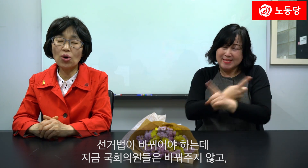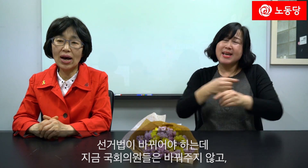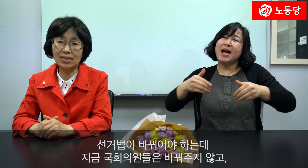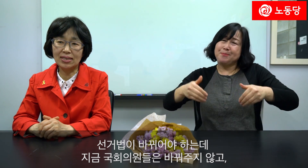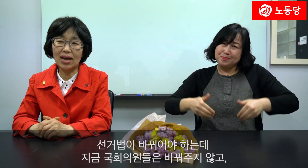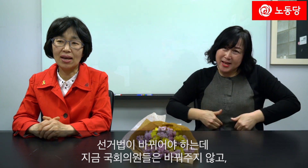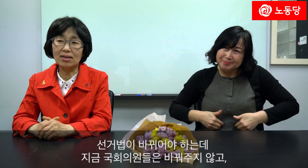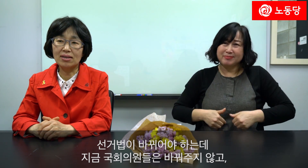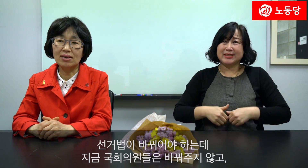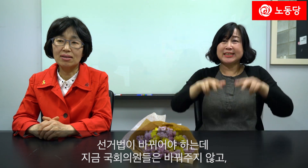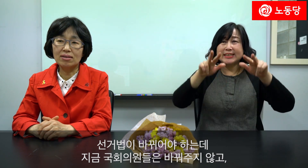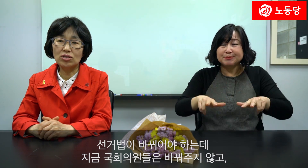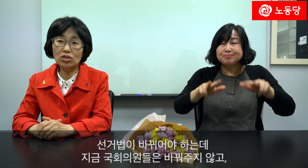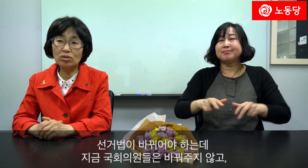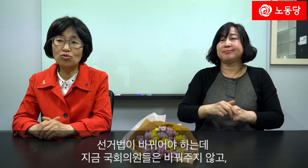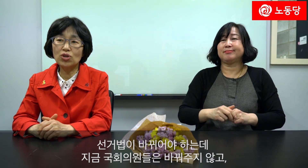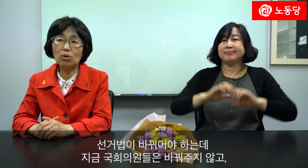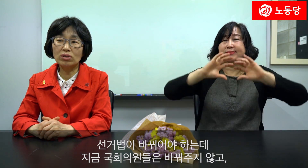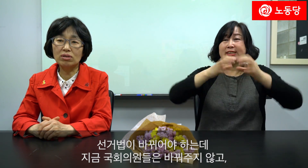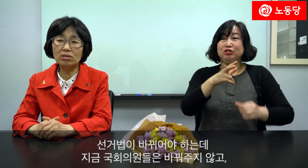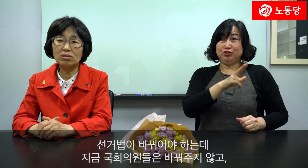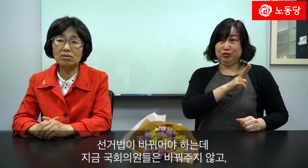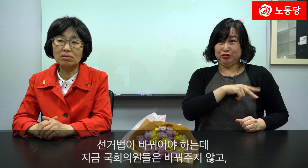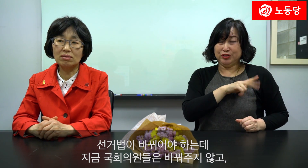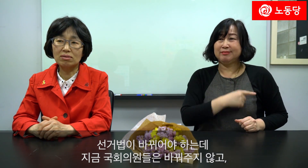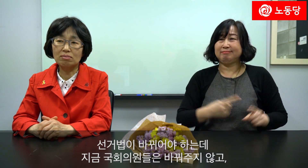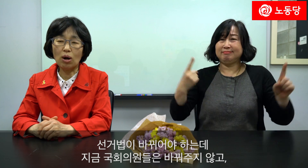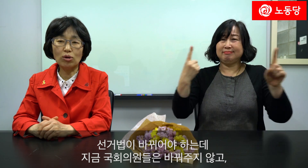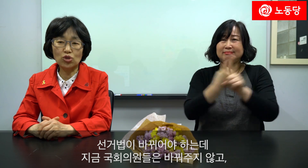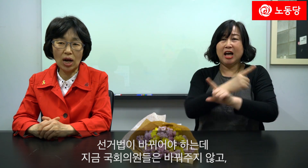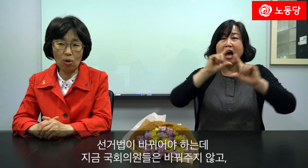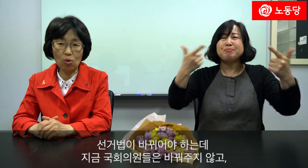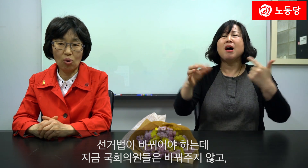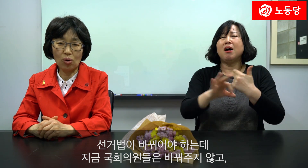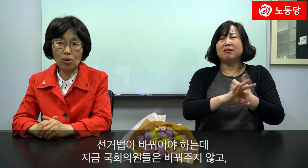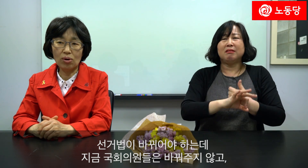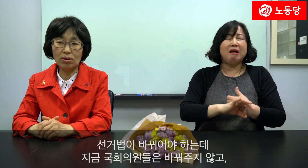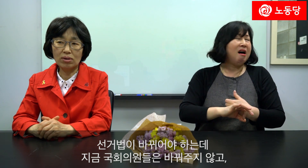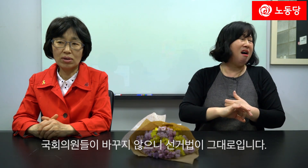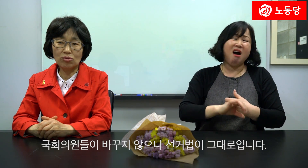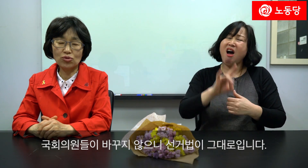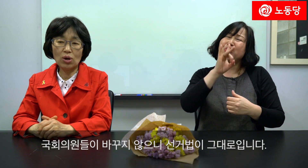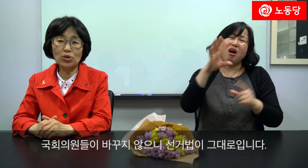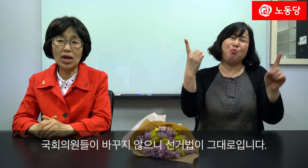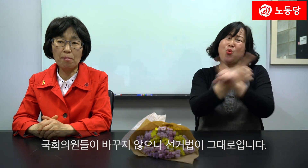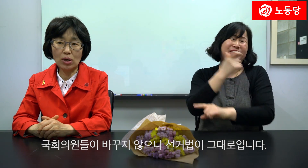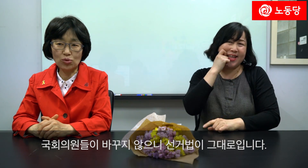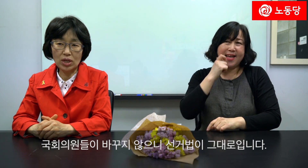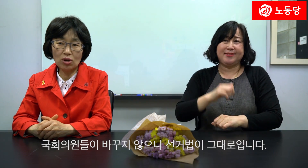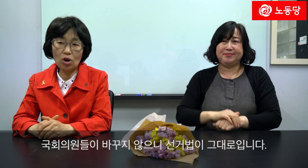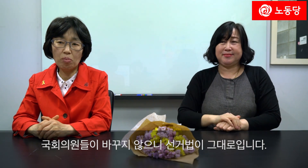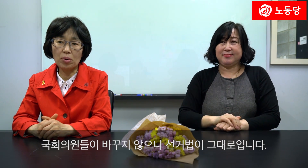선거법이 바뀌어야 하는데 지금 국회의원들은 바꿔주지 않고, 국회의원들이